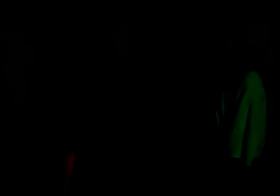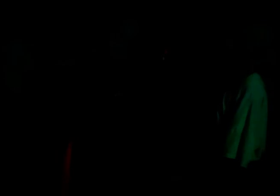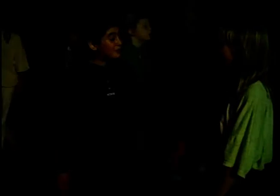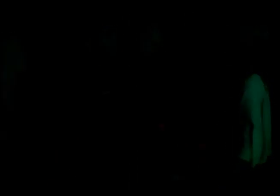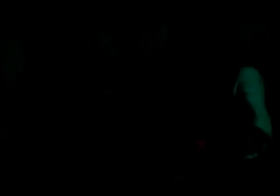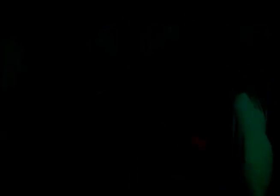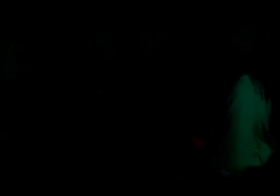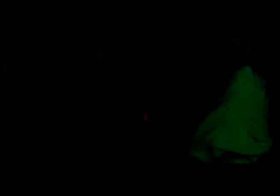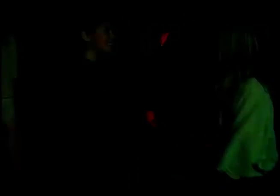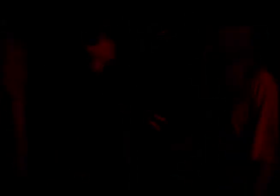fall. Jaha.